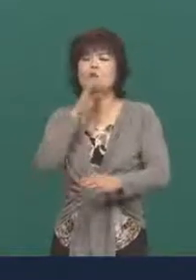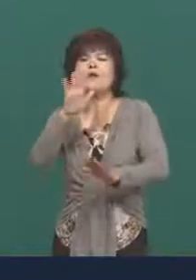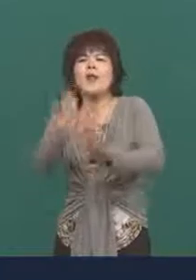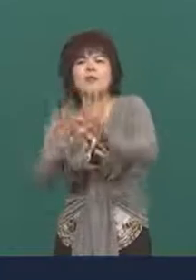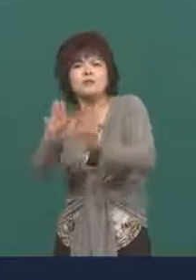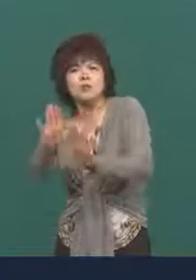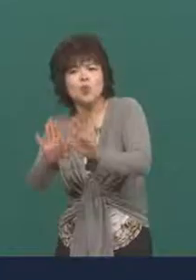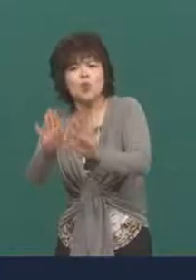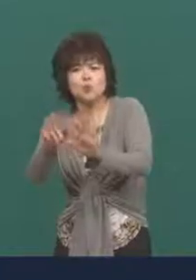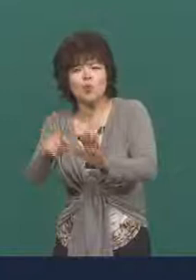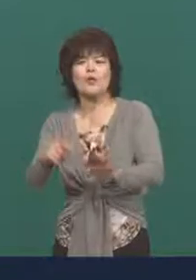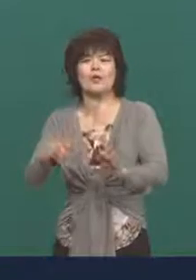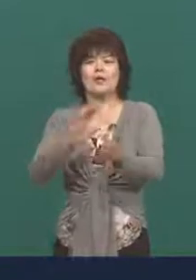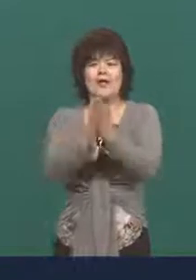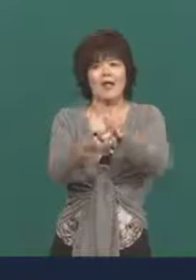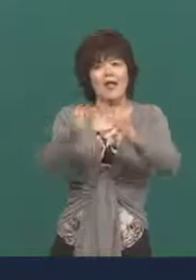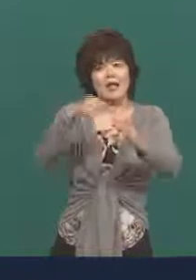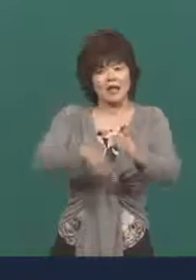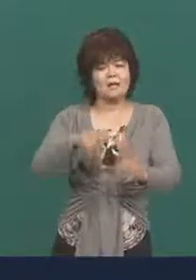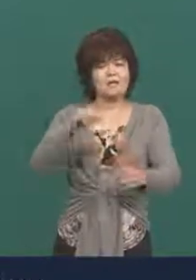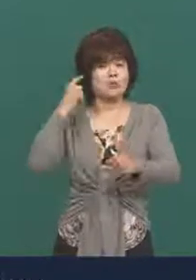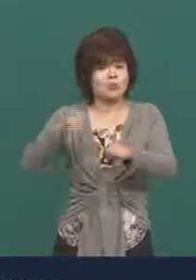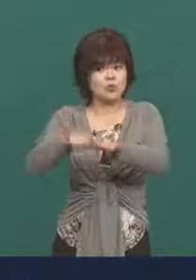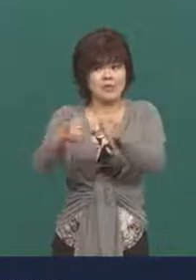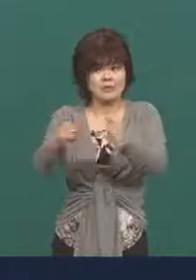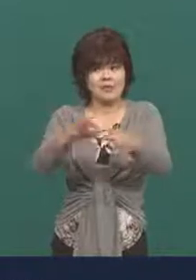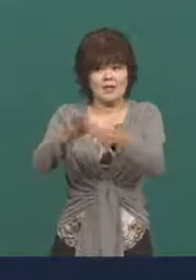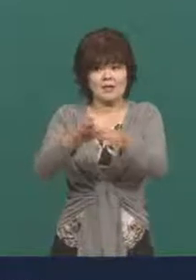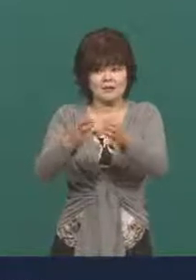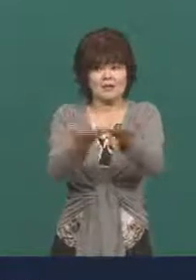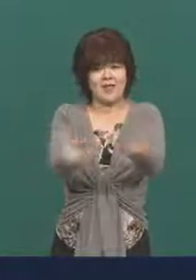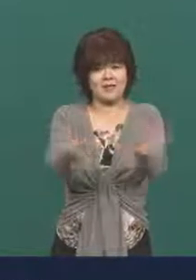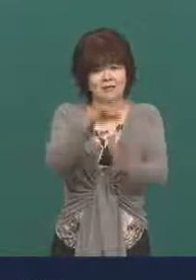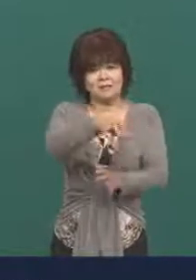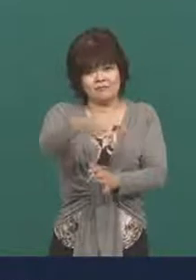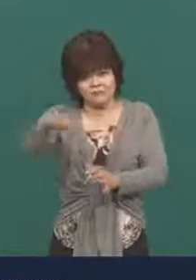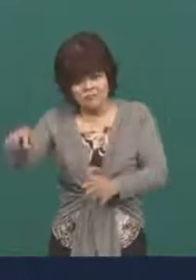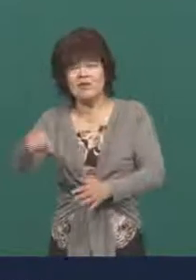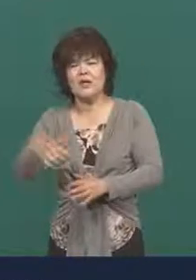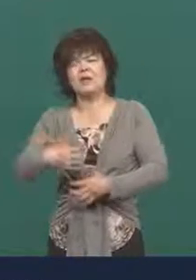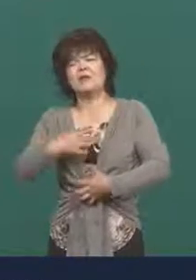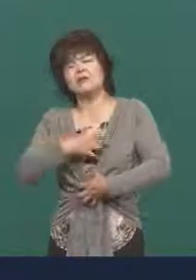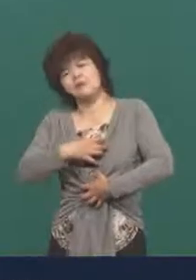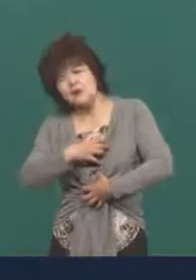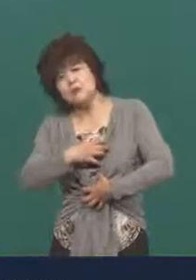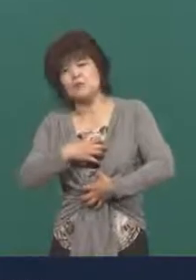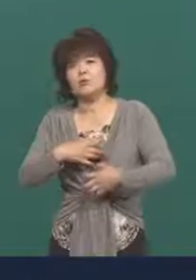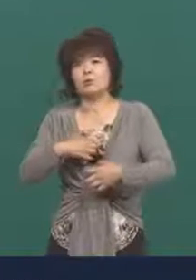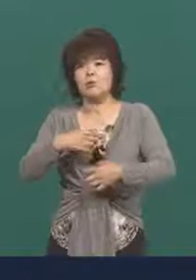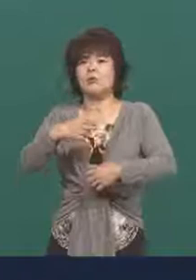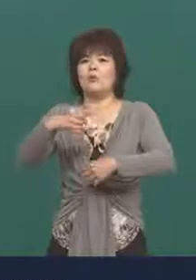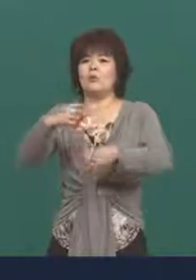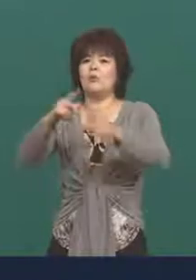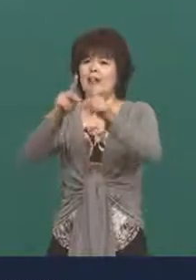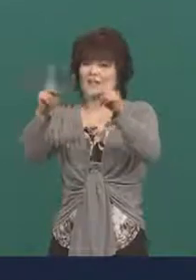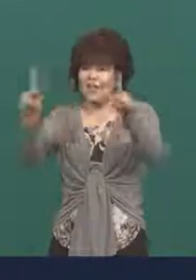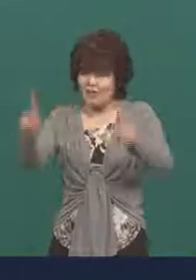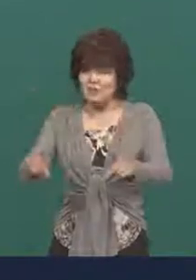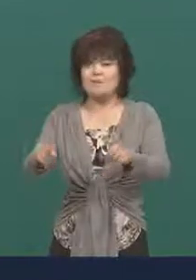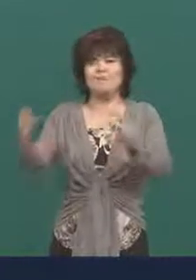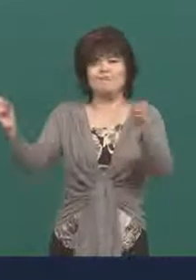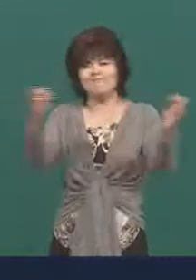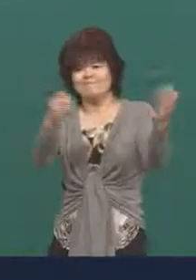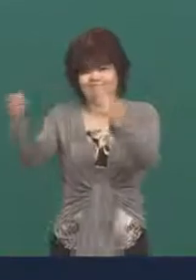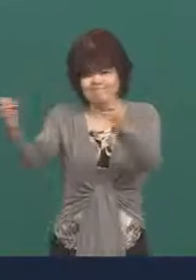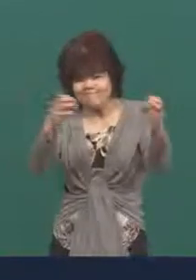セミナーではその現状と、県内の各聴覚障害者関連団体が抱えている課題を